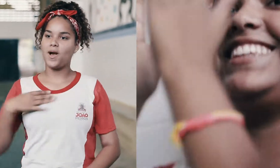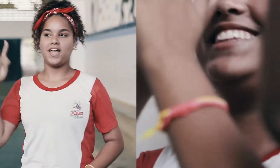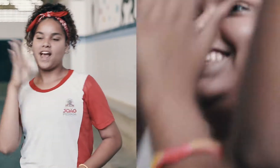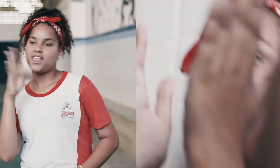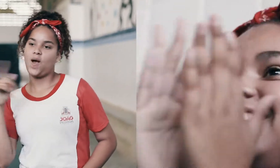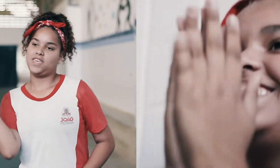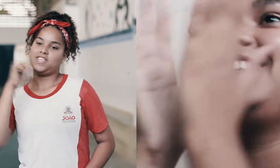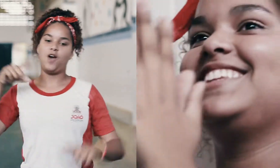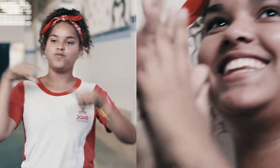muito emocionada.